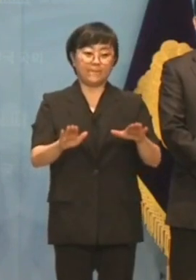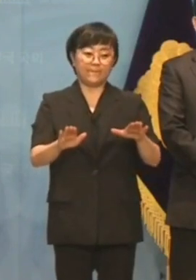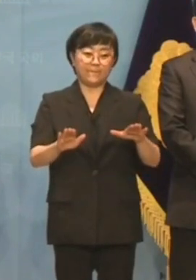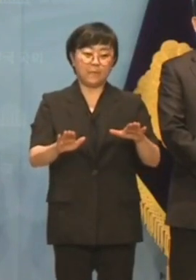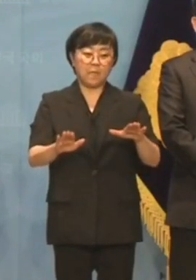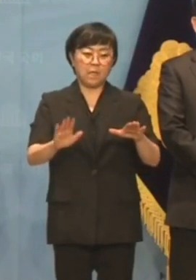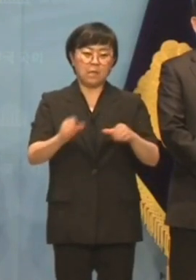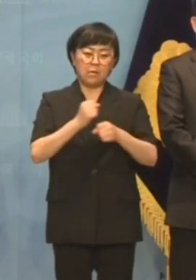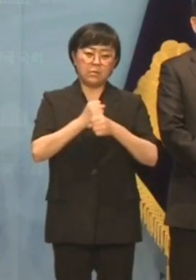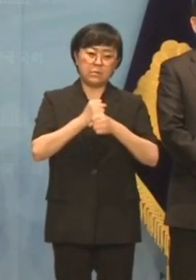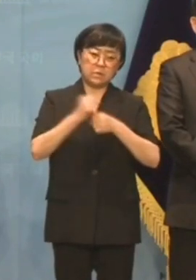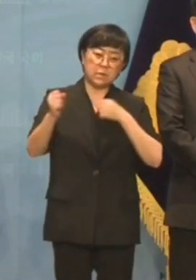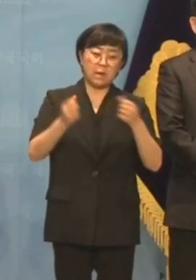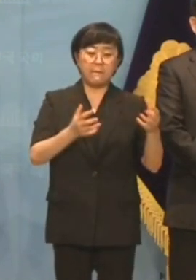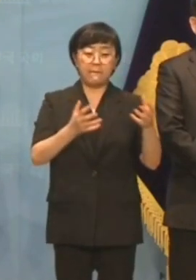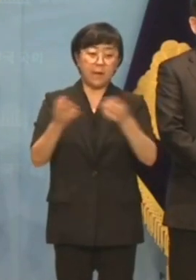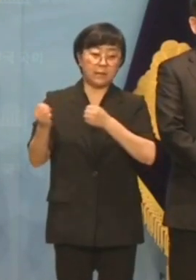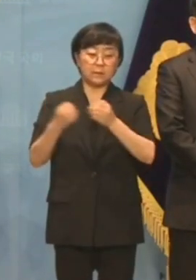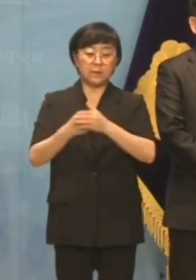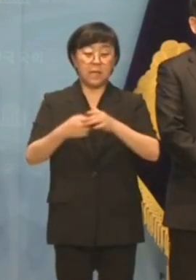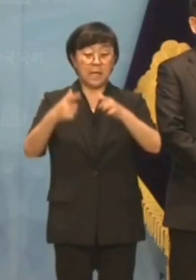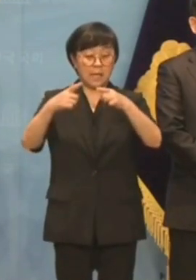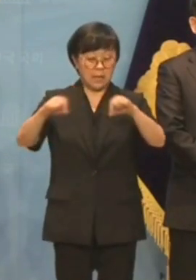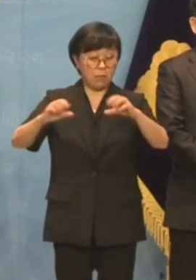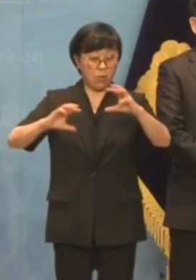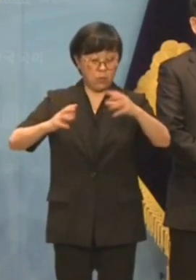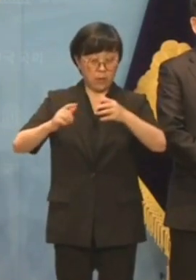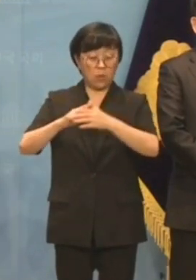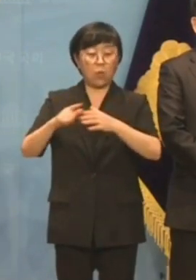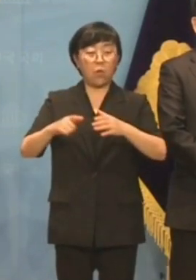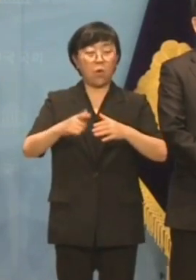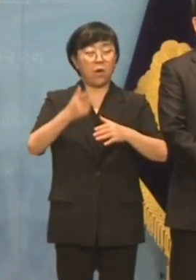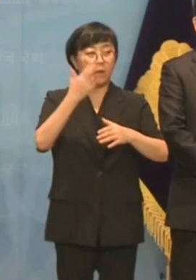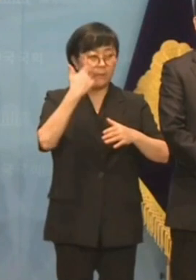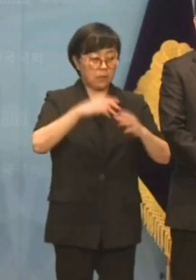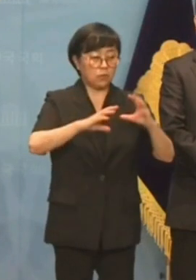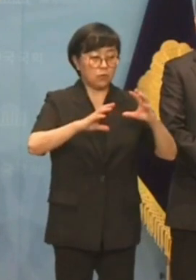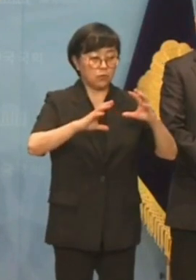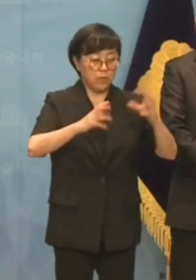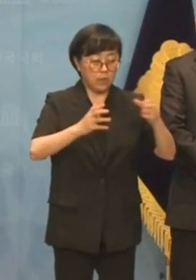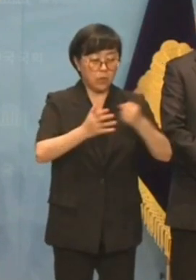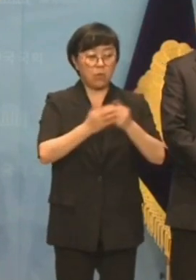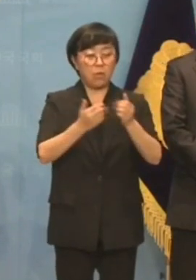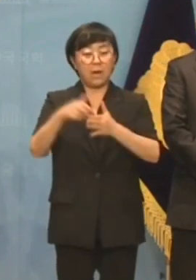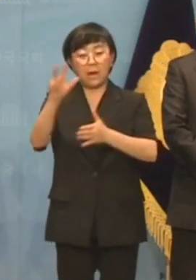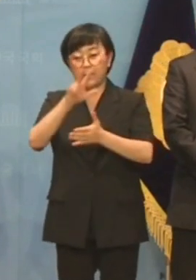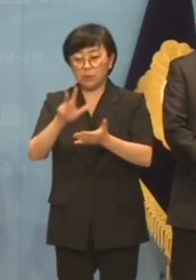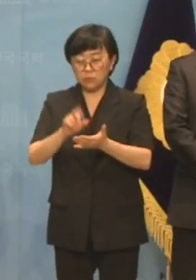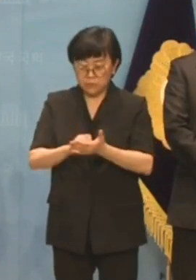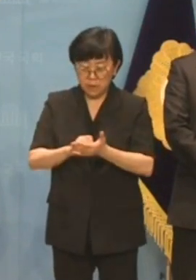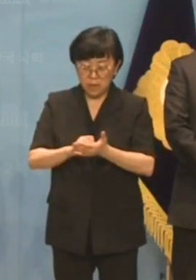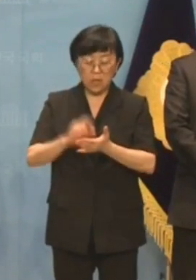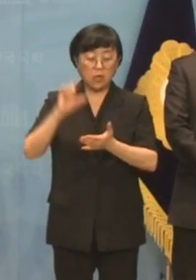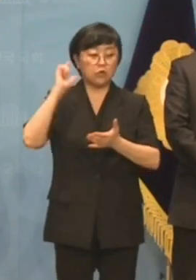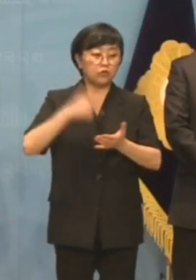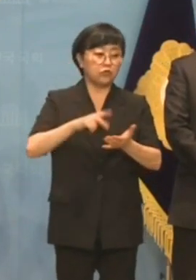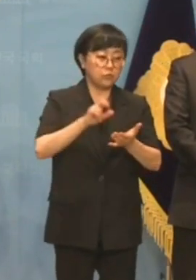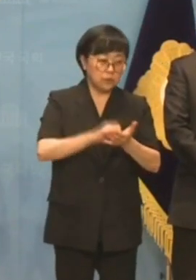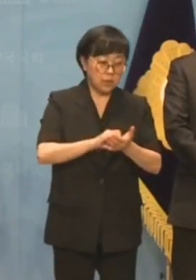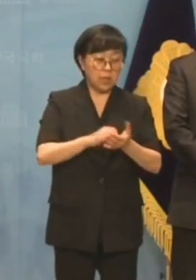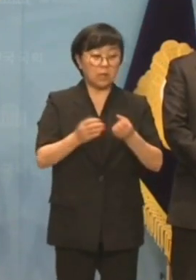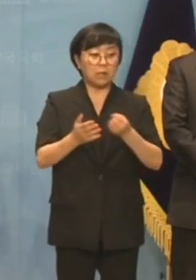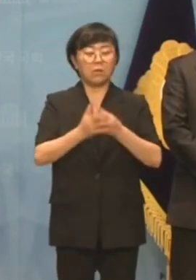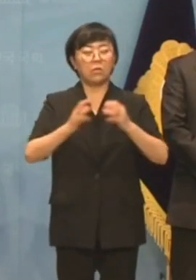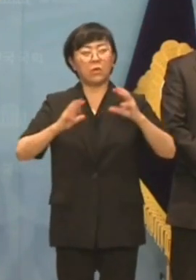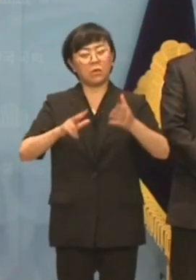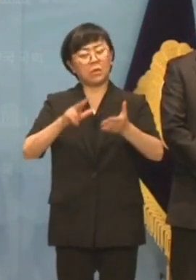이 엄청나게 많은 대일 외교, 대미 외교, 대중 한반도 문제 이런 것들이 진짜 우리